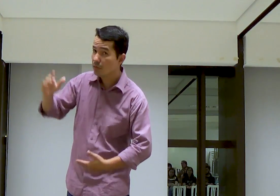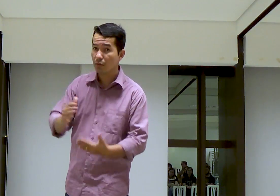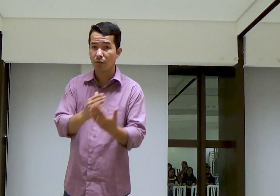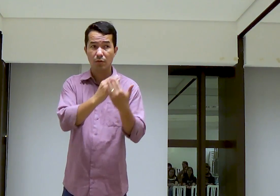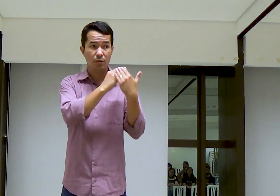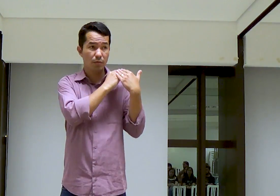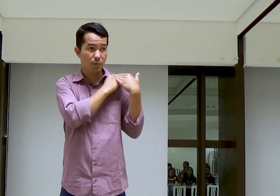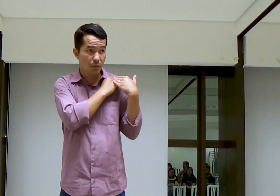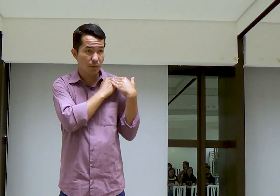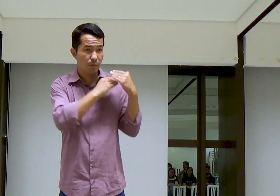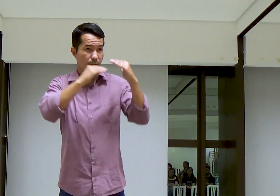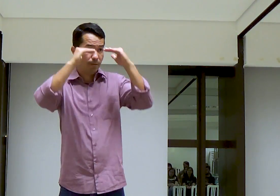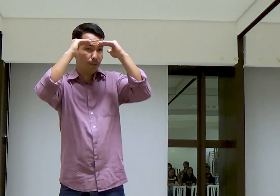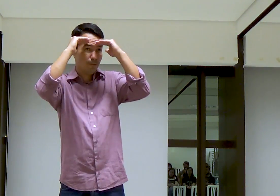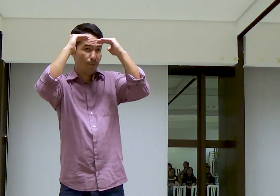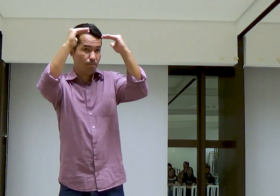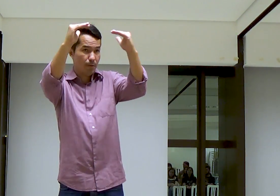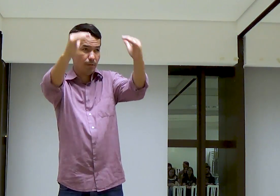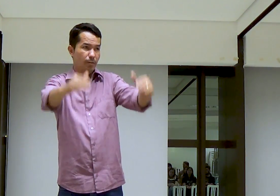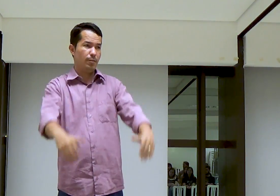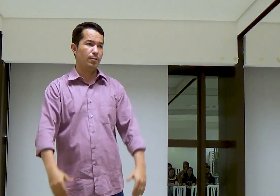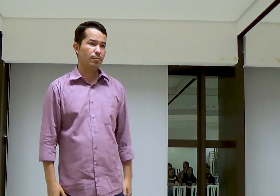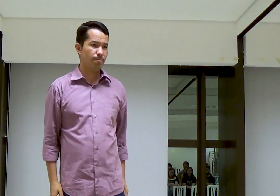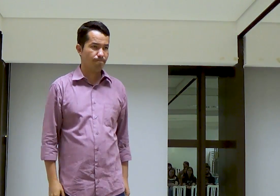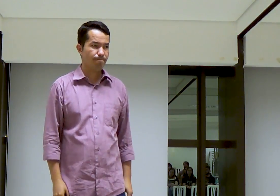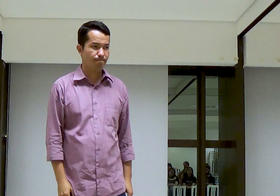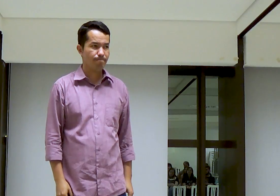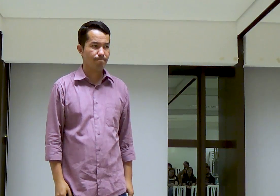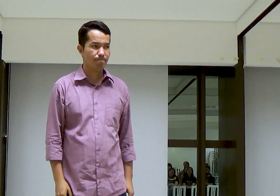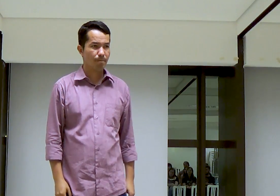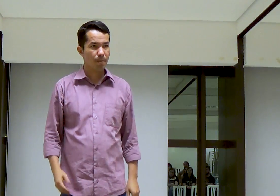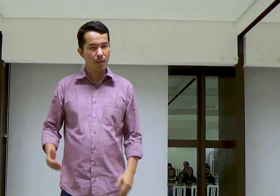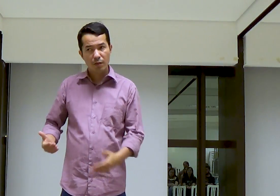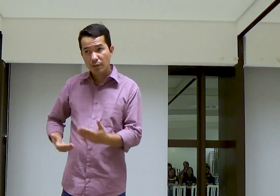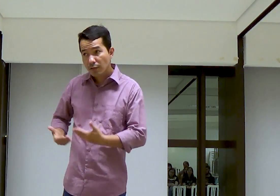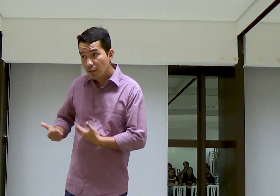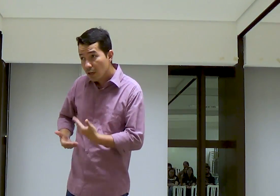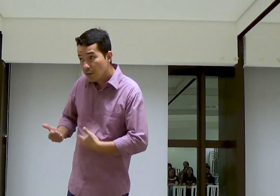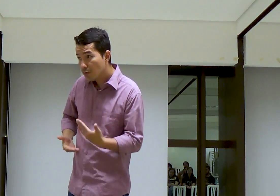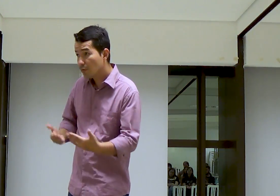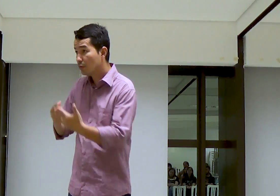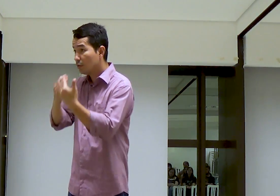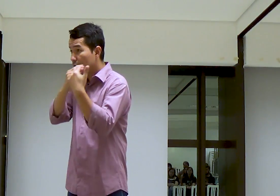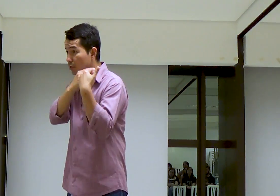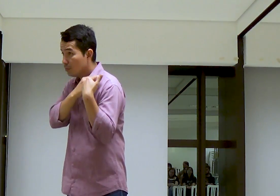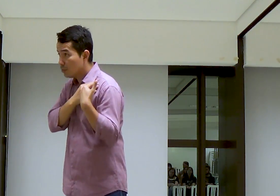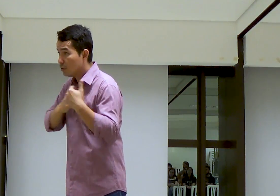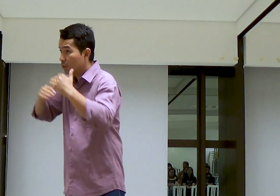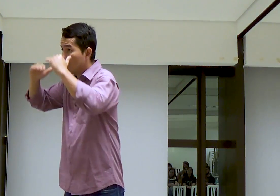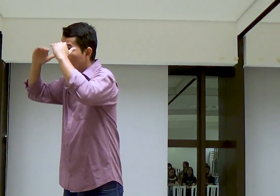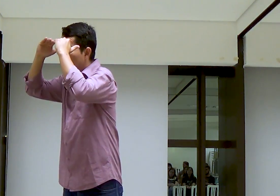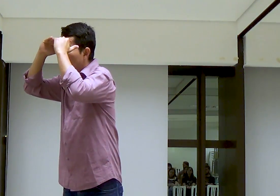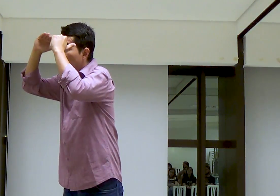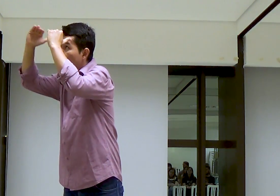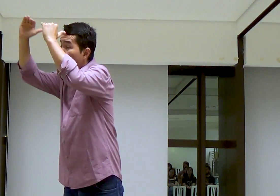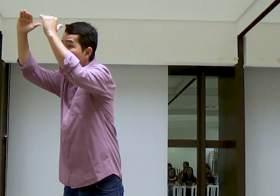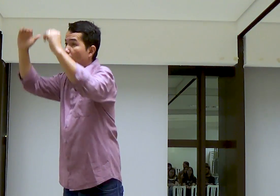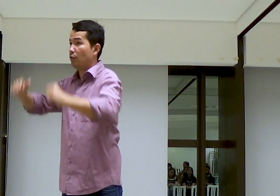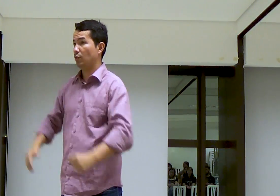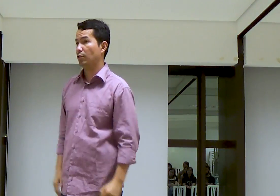sermos servos, responsáveis e obedientes. Servos, responsáveis e